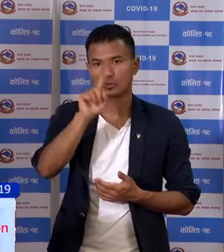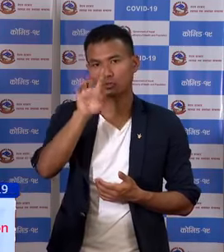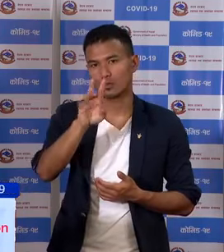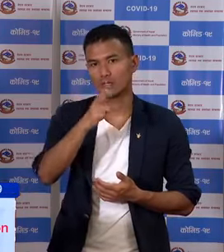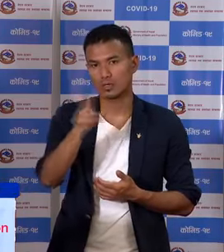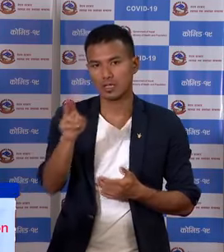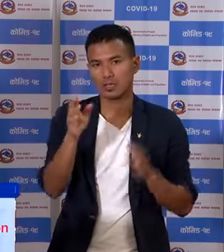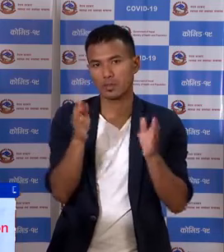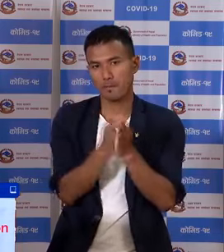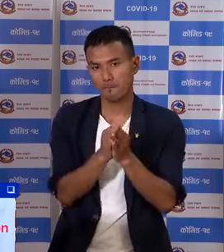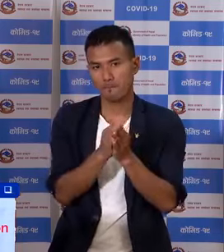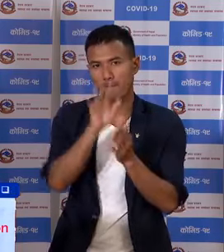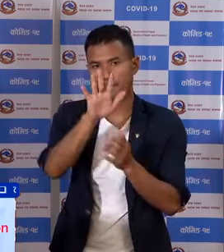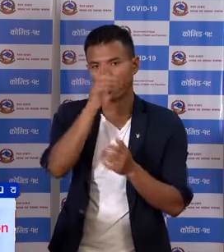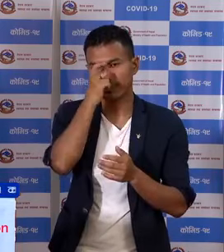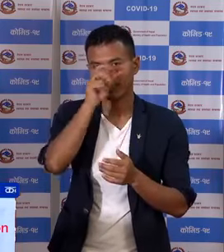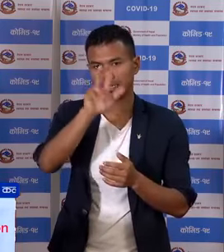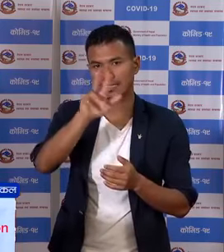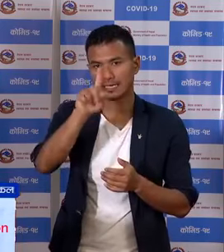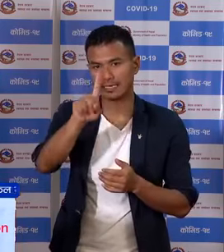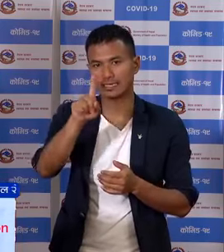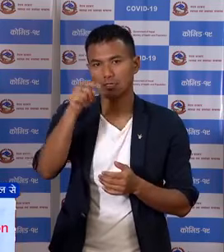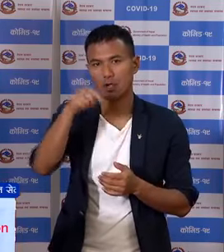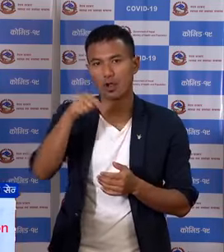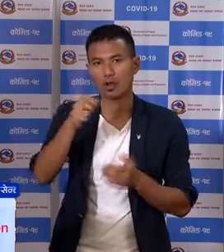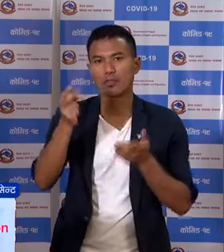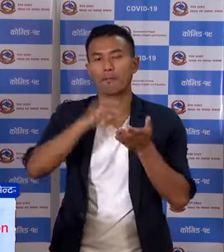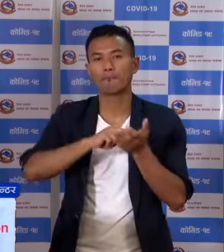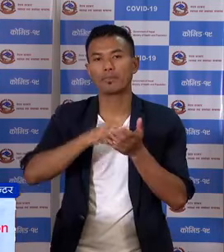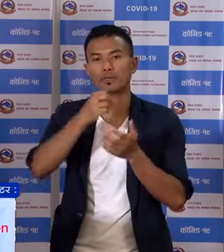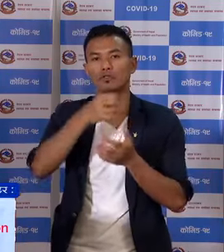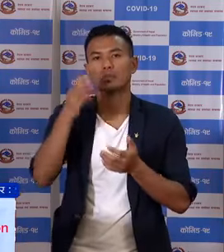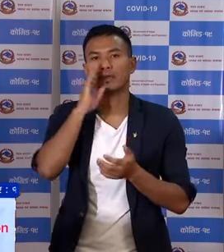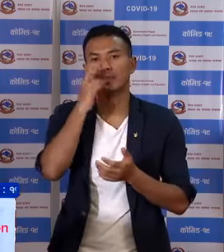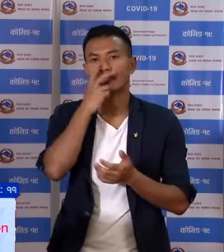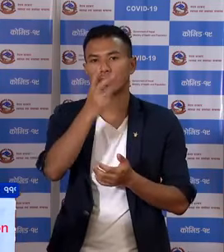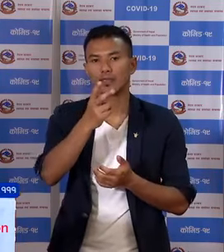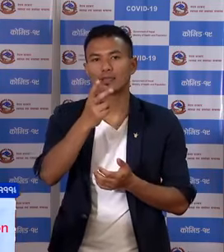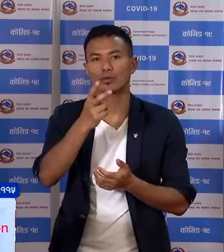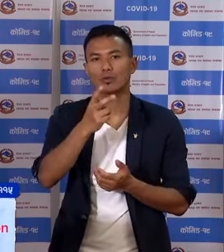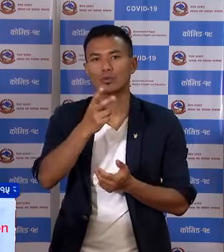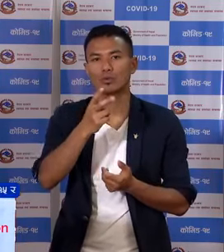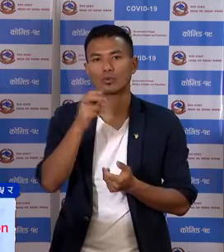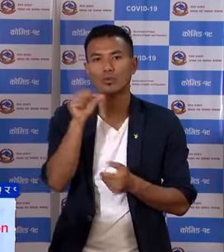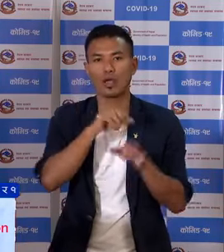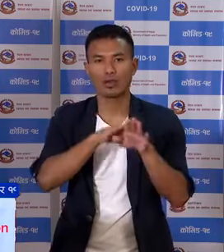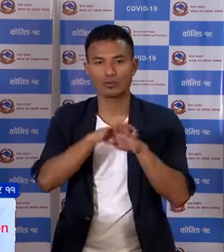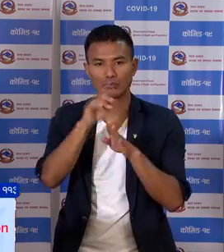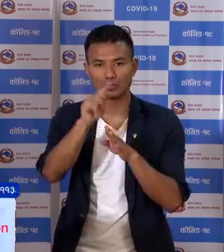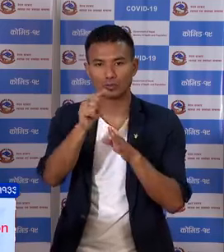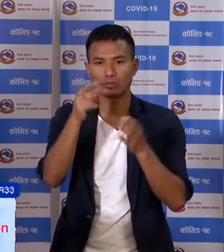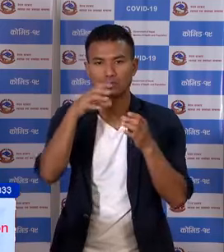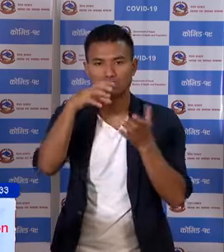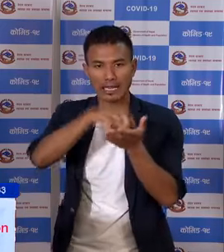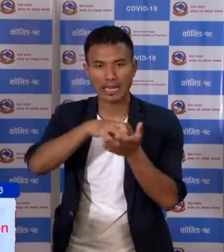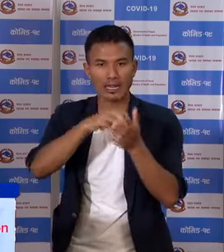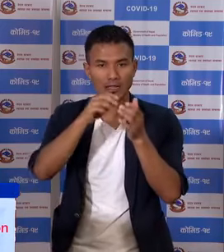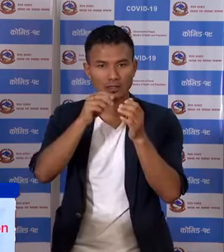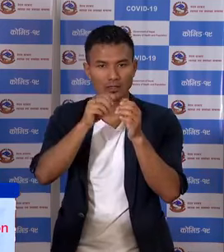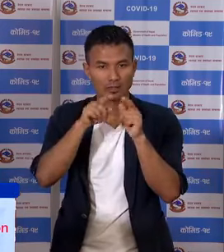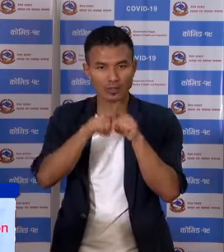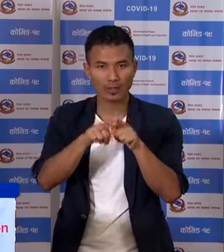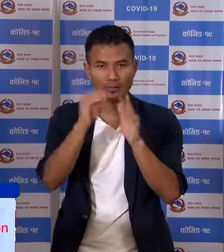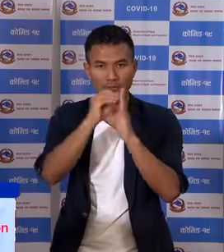14 जाना, गरी जद मां 580 अईले थप सुरिखेत मा देखियेको वाहर को ठेगाना सवित को